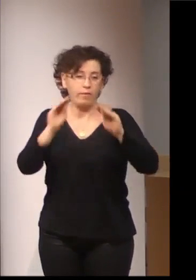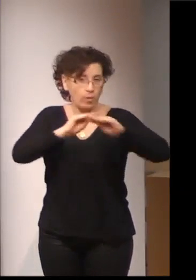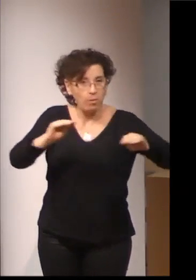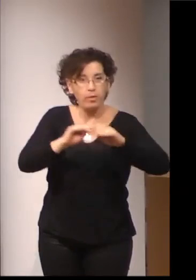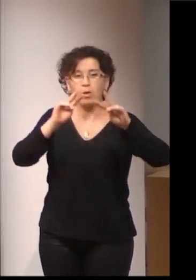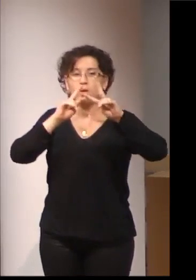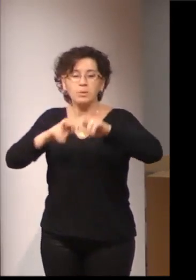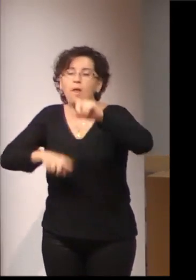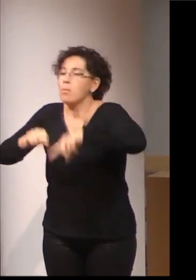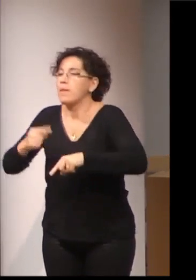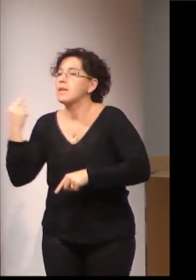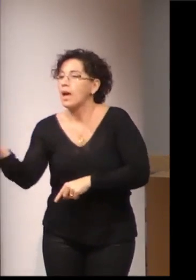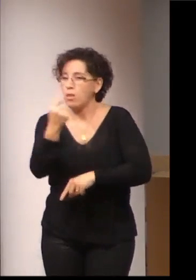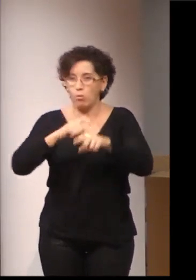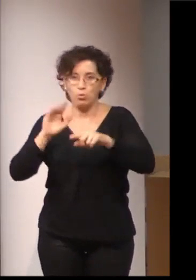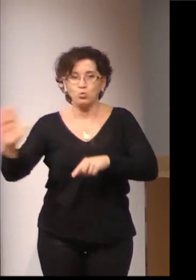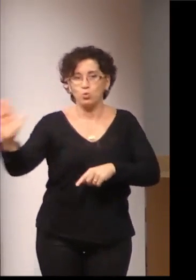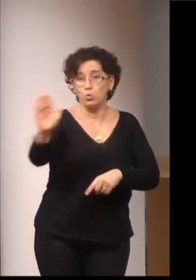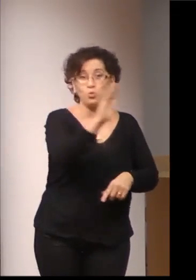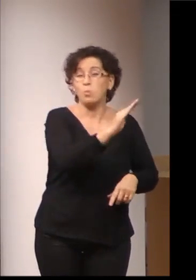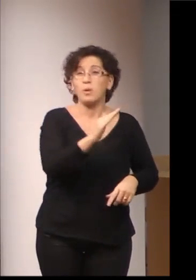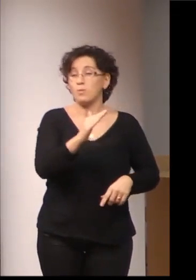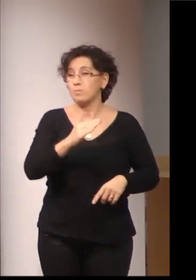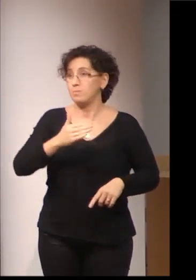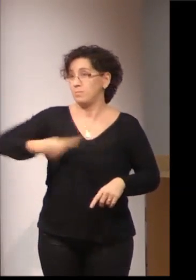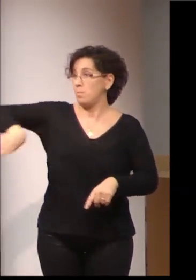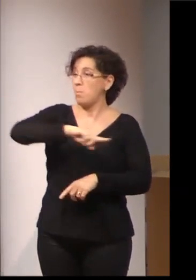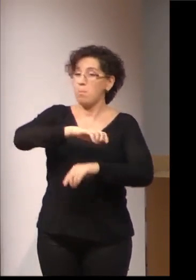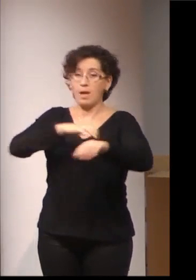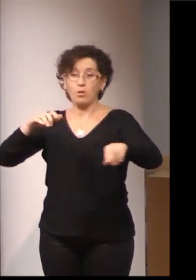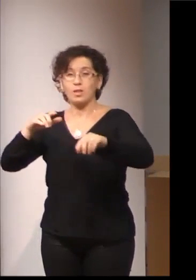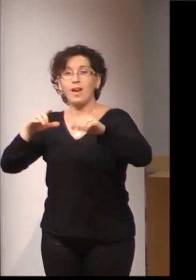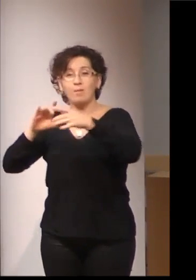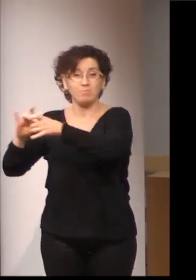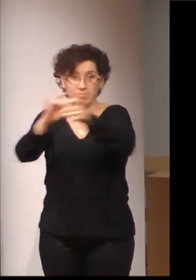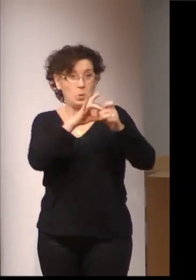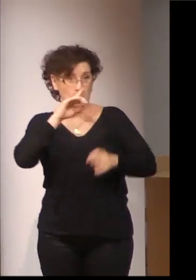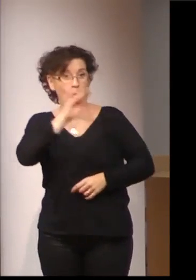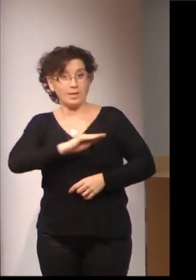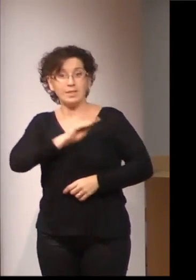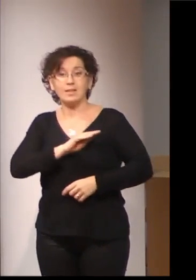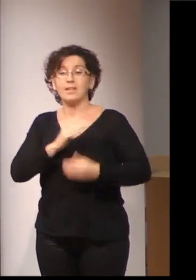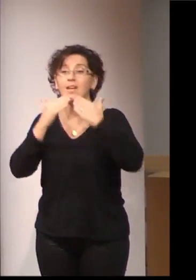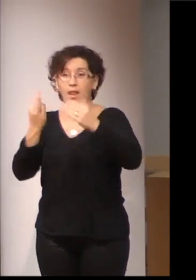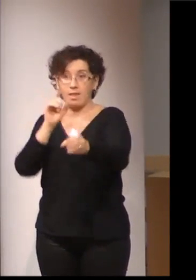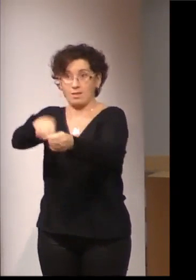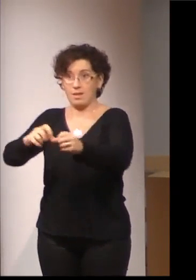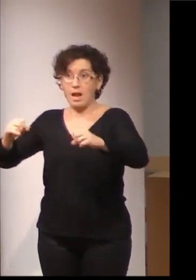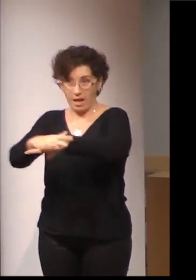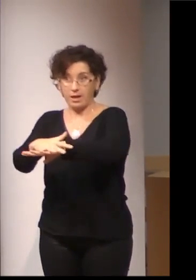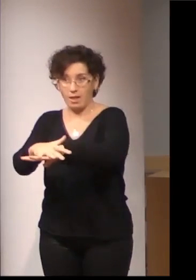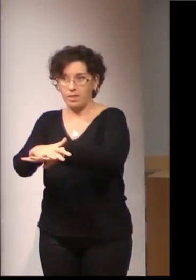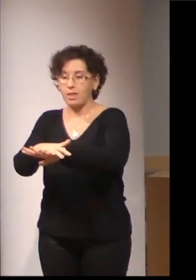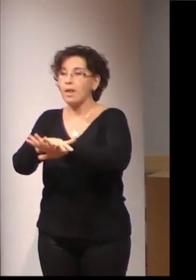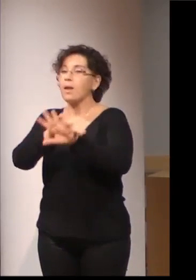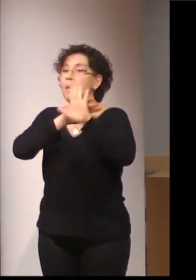cada una con su singularidad, pero todas de manera bastante unida, sobre todo después de que pertenecemos a la red. Pero